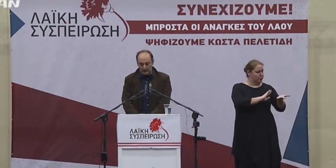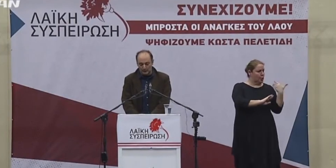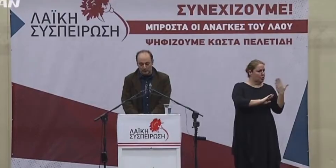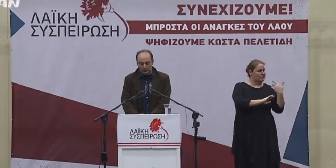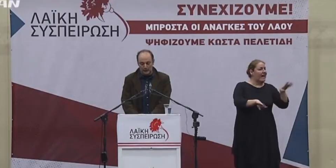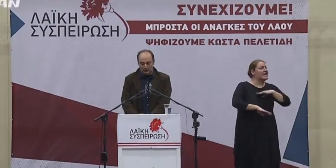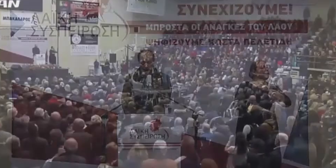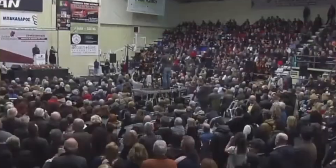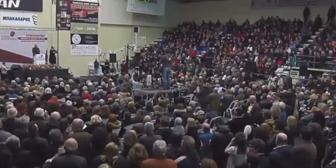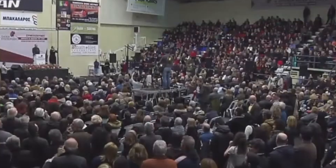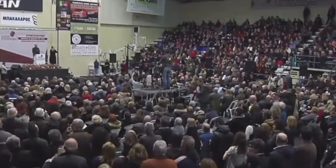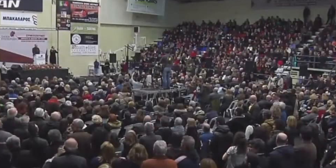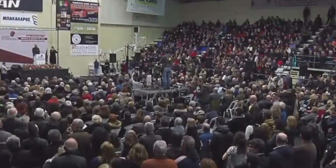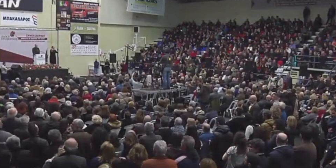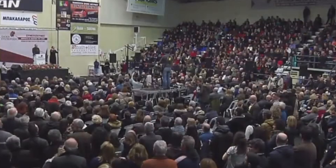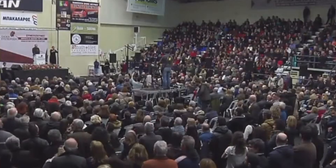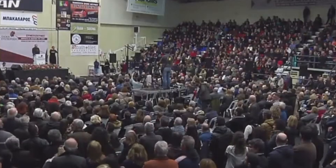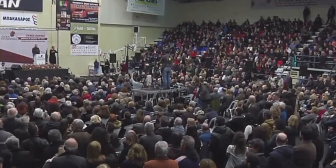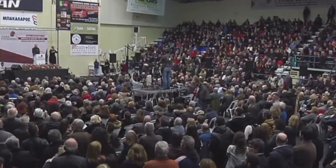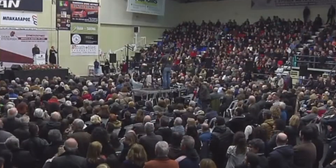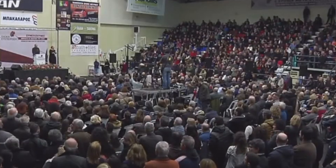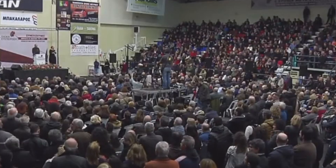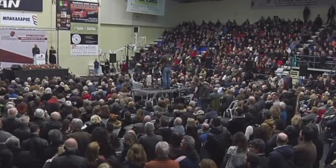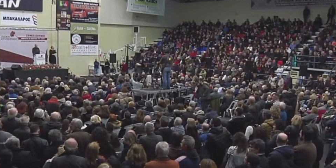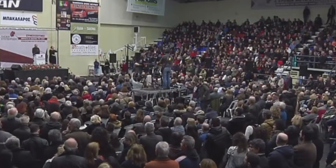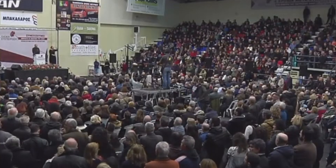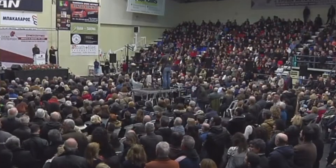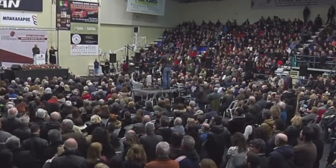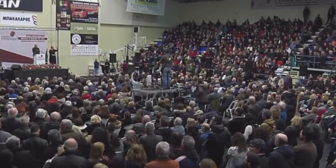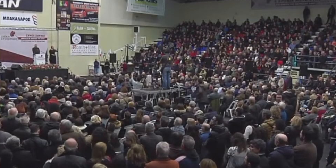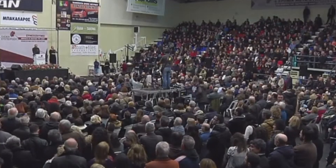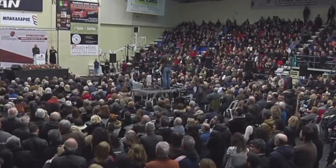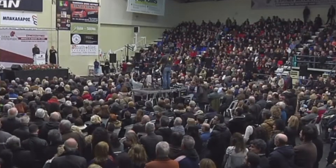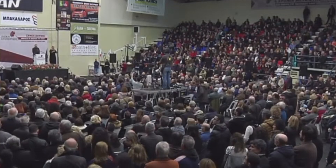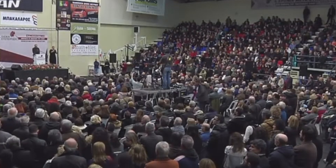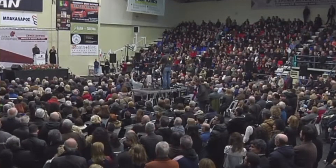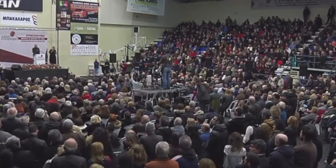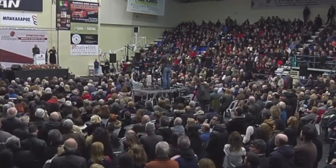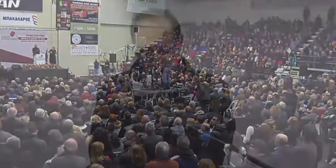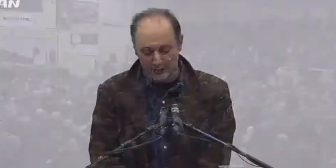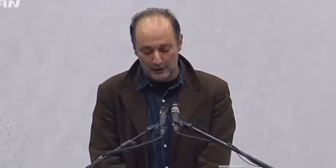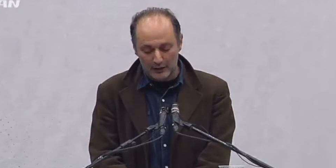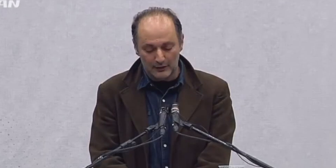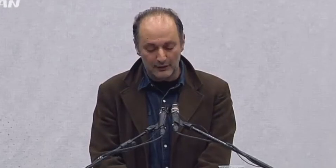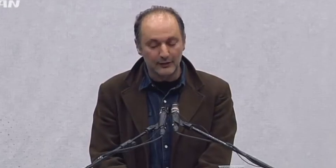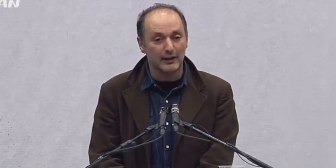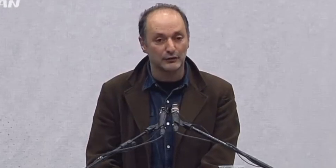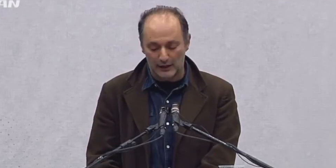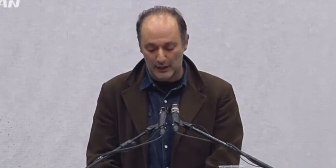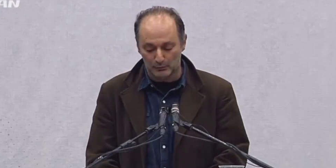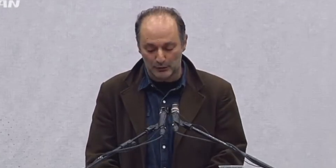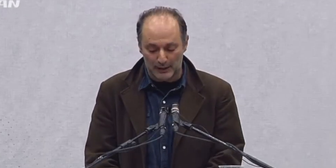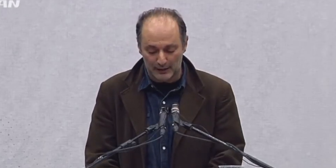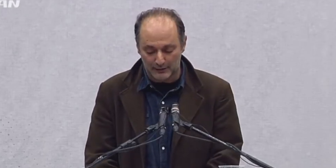νατοϊκό συνέδριο που διοργανώθηκε στην Πάτρα με σκοπό να εμπεδωθεί στο λαό μας και στους πατρινούς η